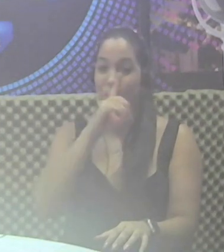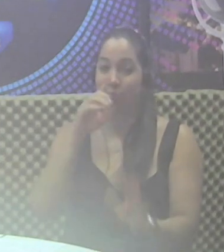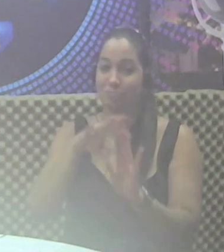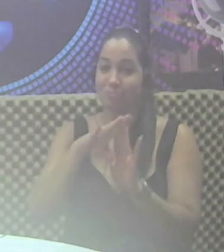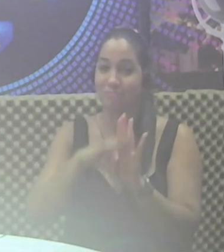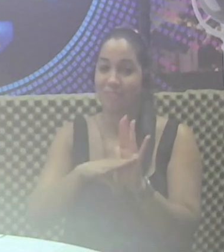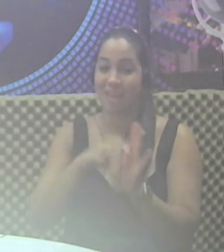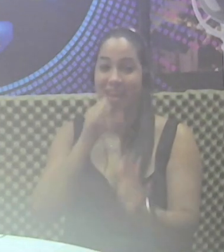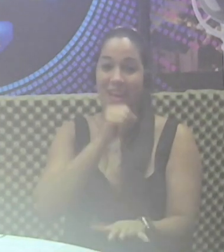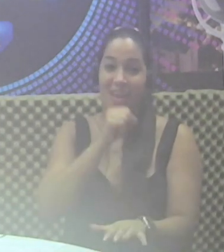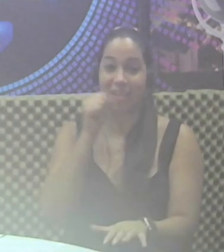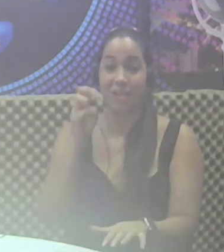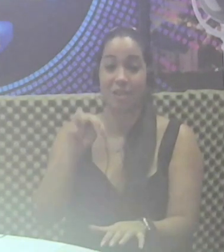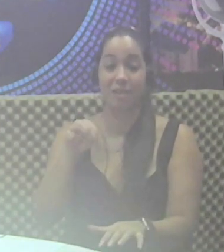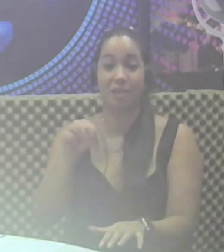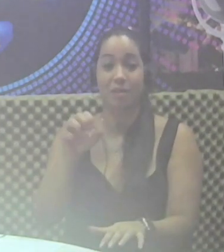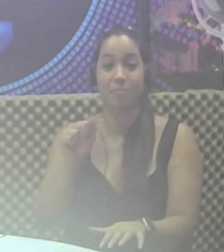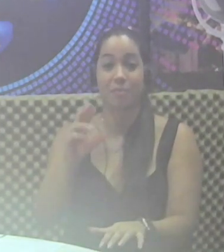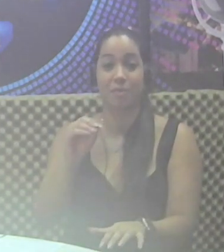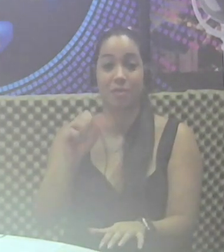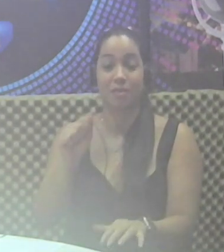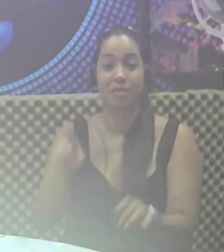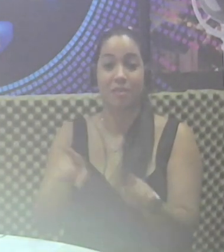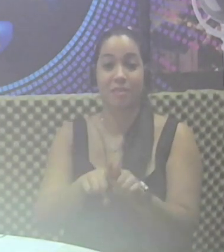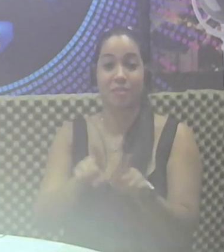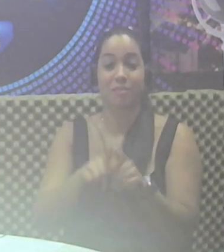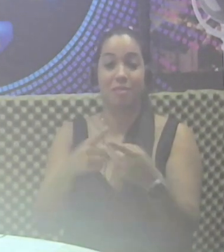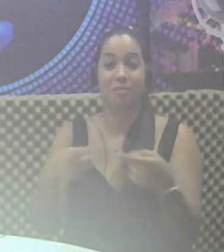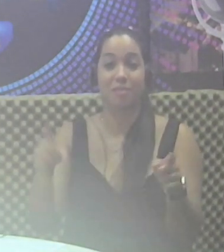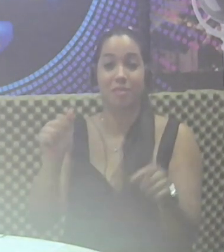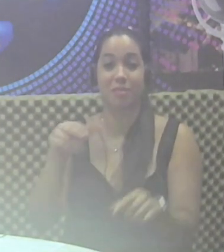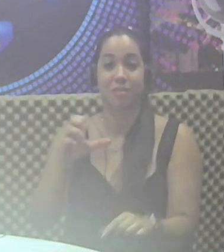a cantora Maroá e a orquestra Ancésar.